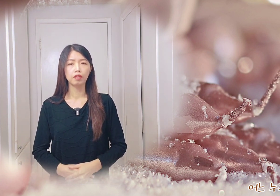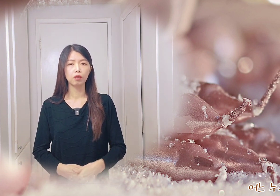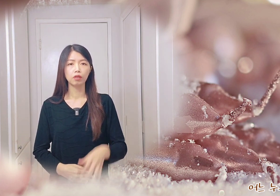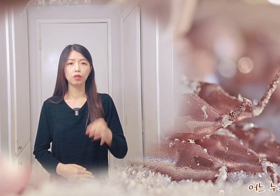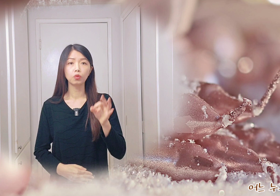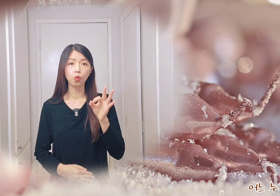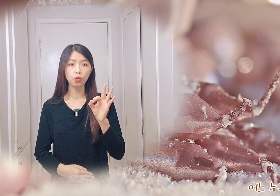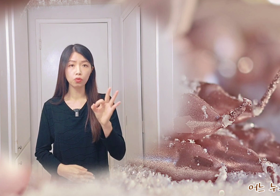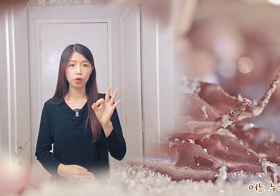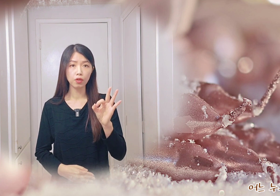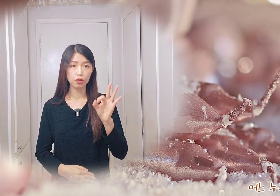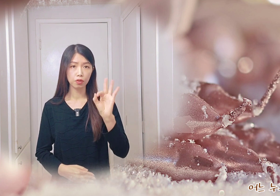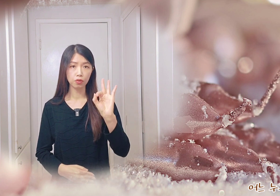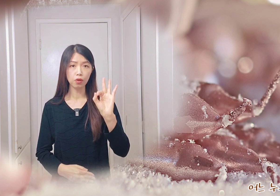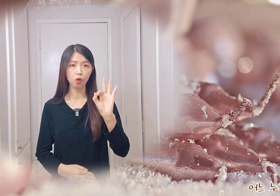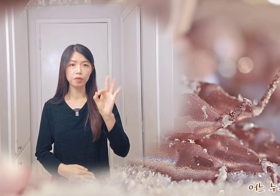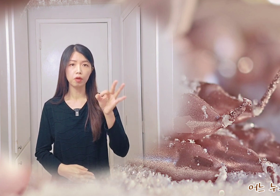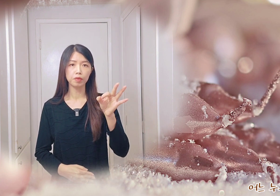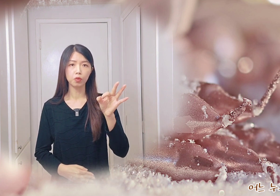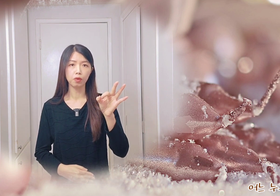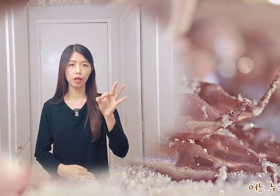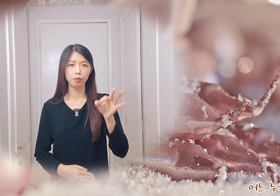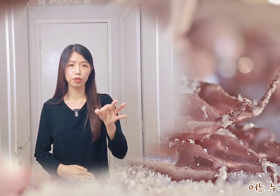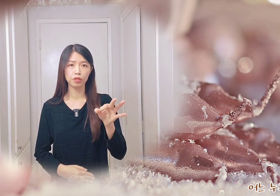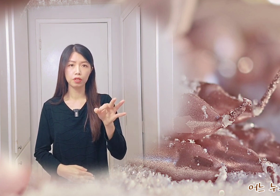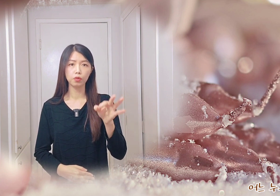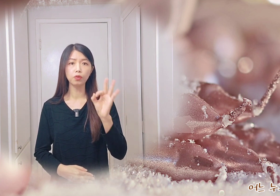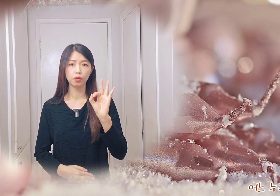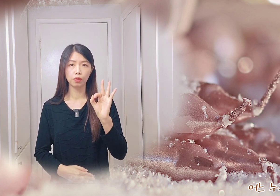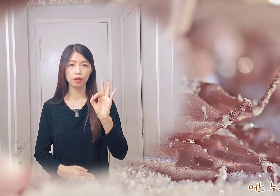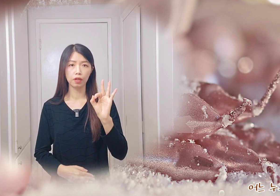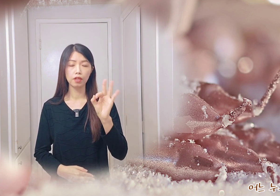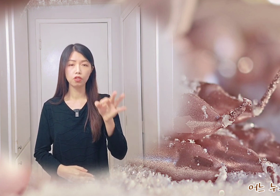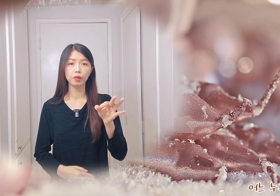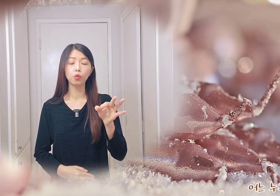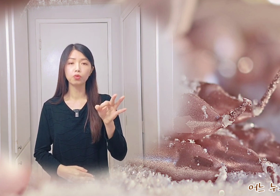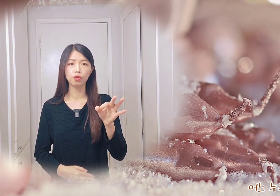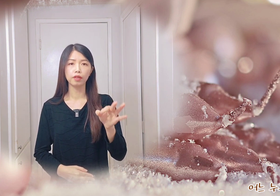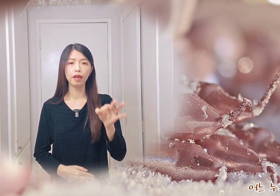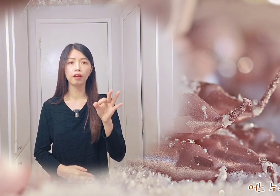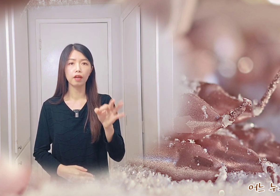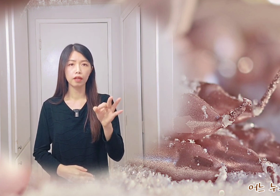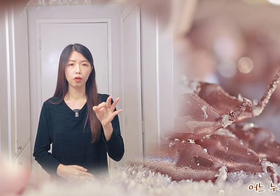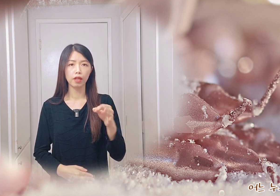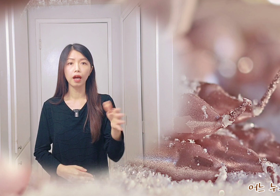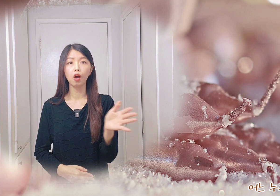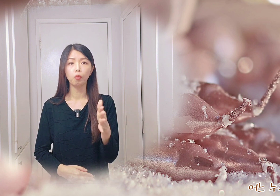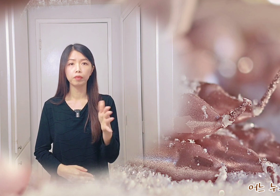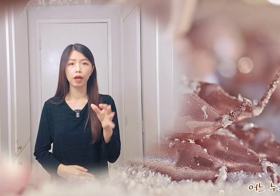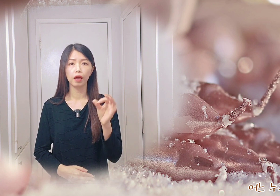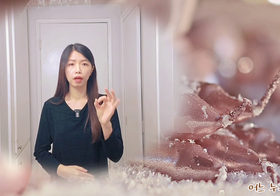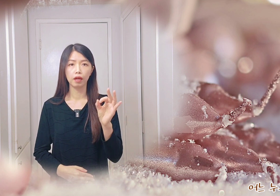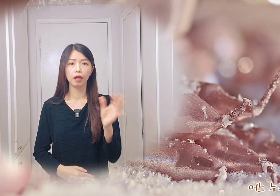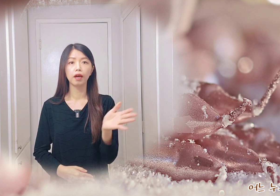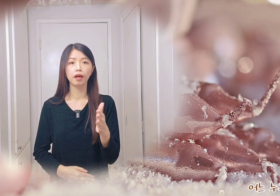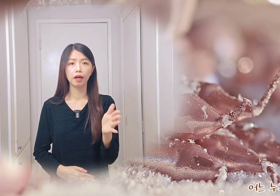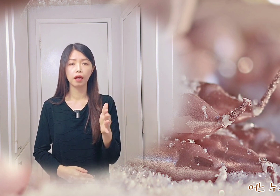값없이는 저는 돈 수어 해주시고 엄지검지 동그랗게 붙이시고 해주시면 돈 수어인데요. 여기다가